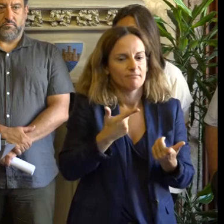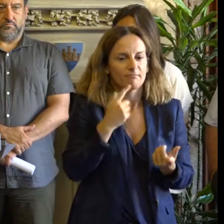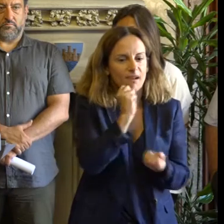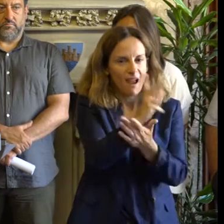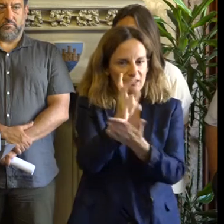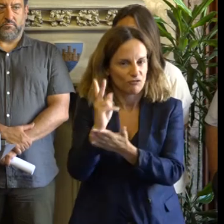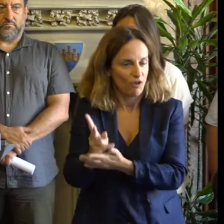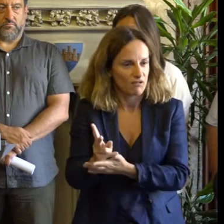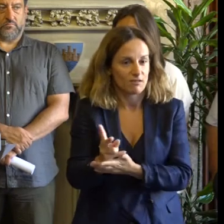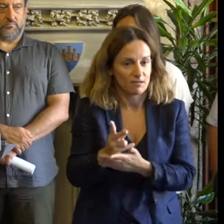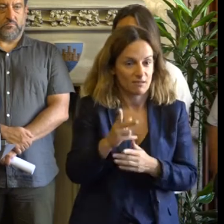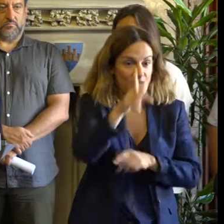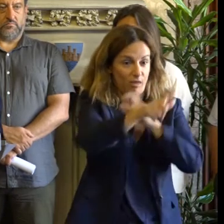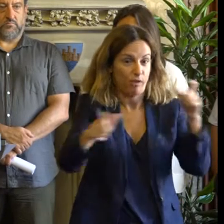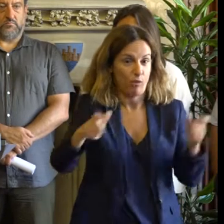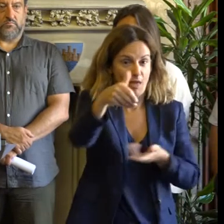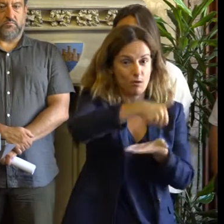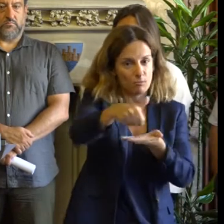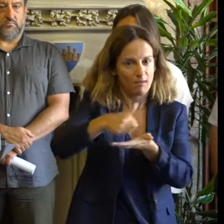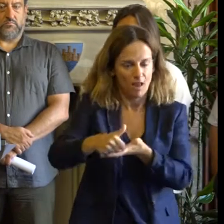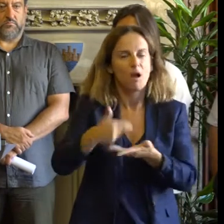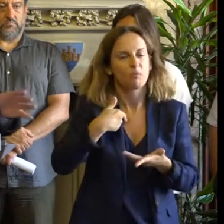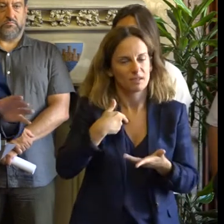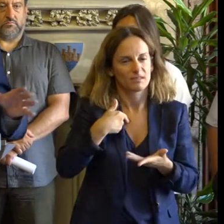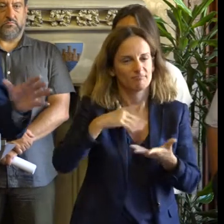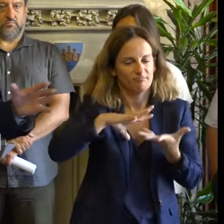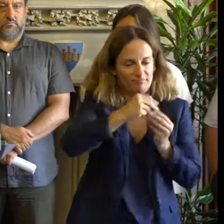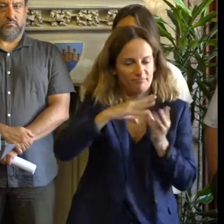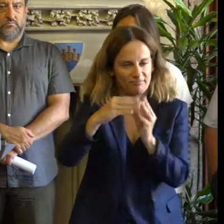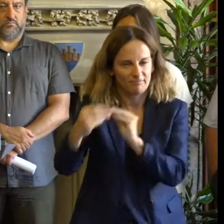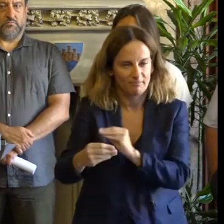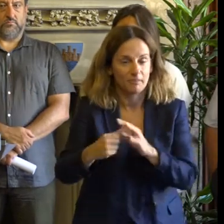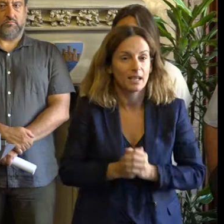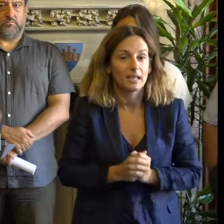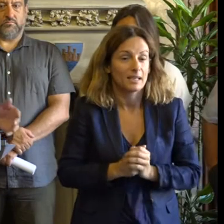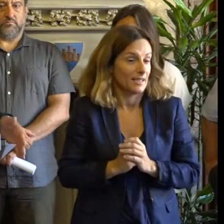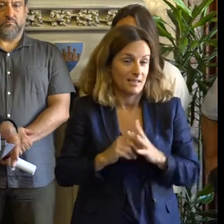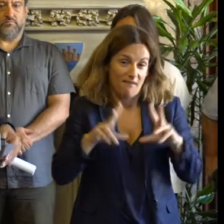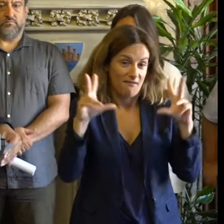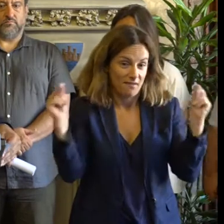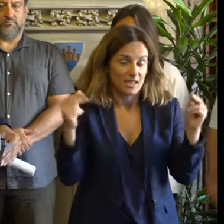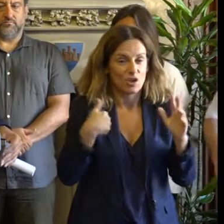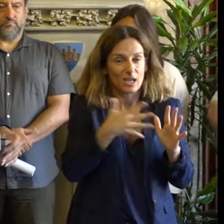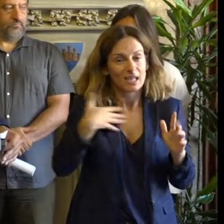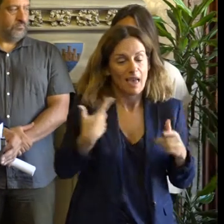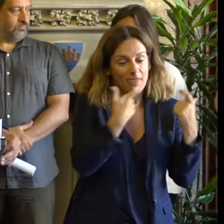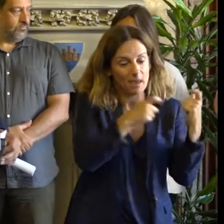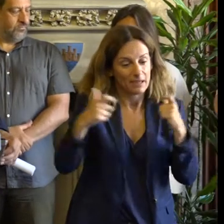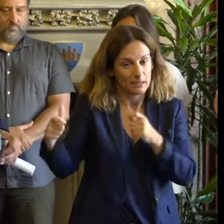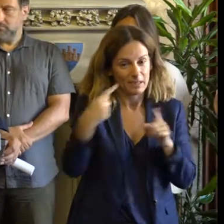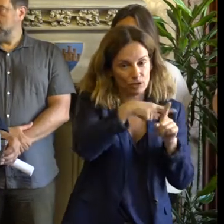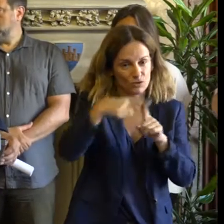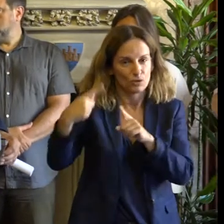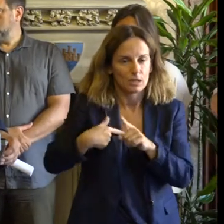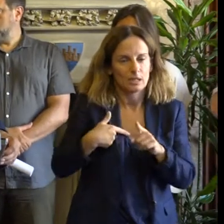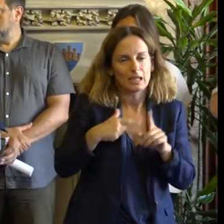que plantegen els ciutadans i les ciutadanes, no? I bàsicament això, volia fer aquestes pinzellades dels diferents departaments,